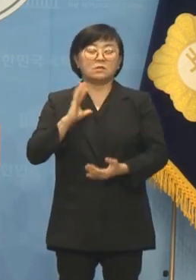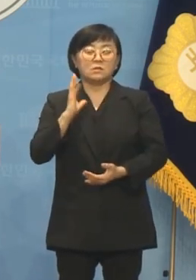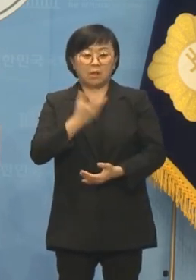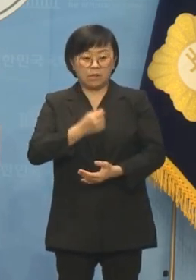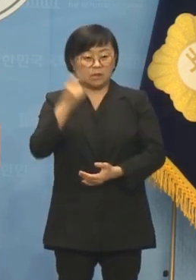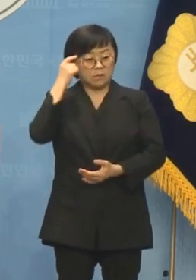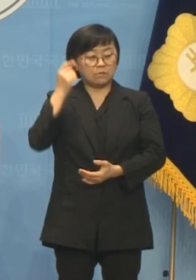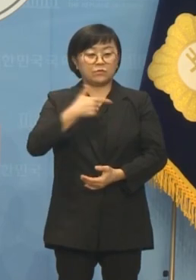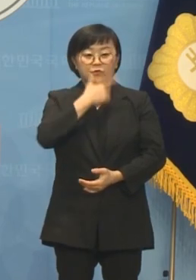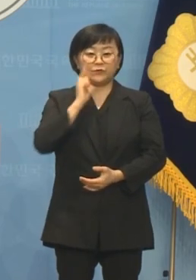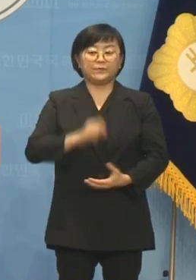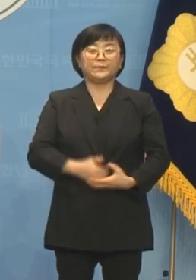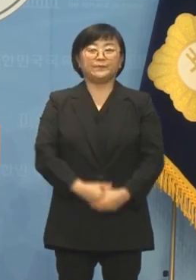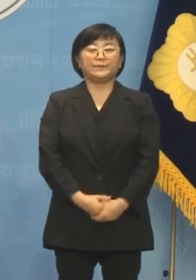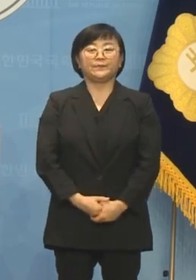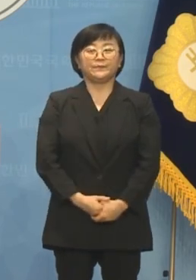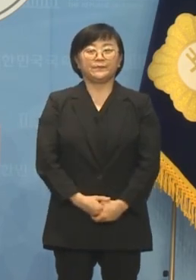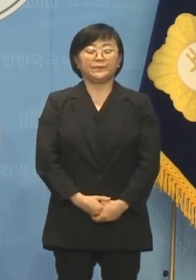드러내고 있습니다.